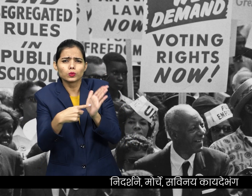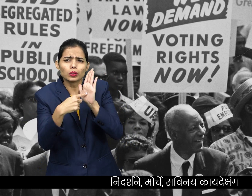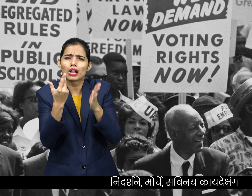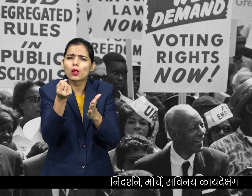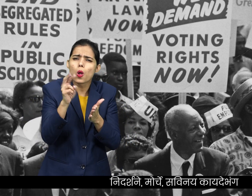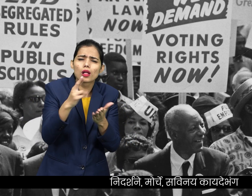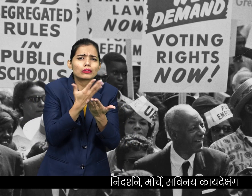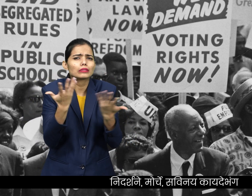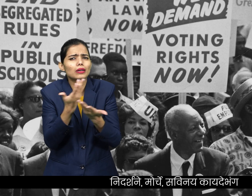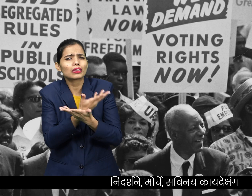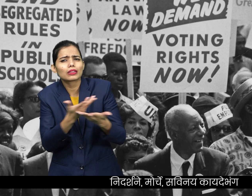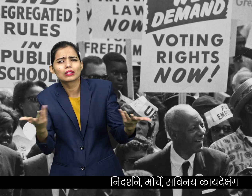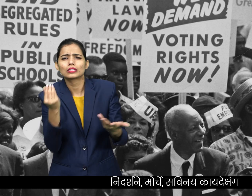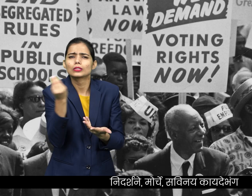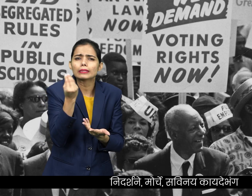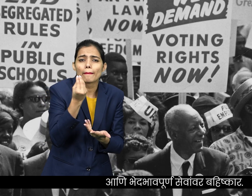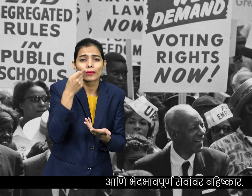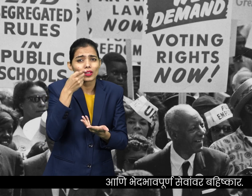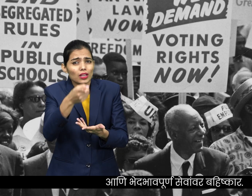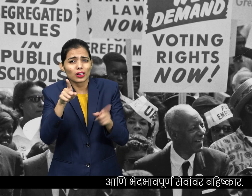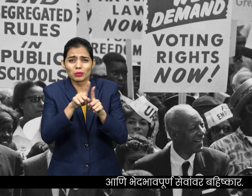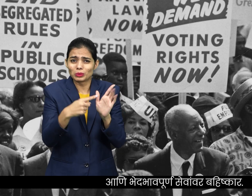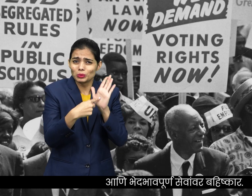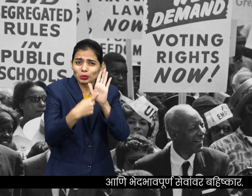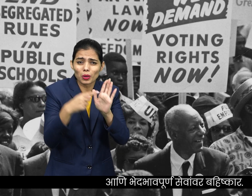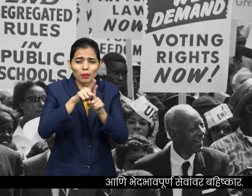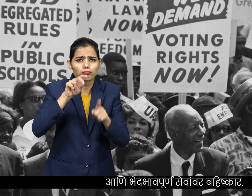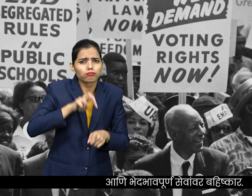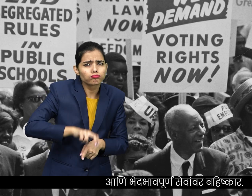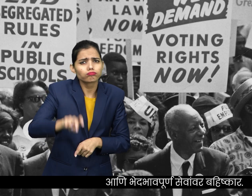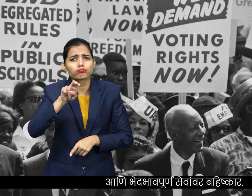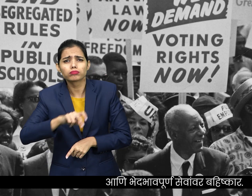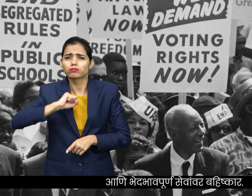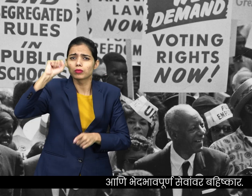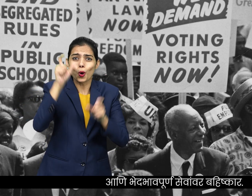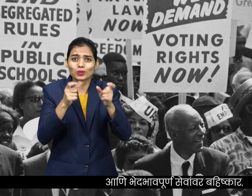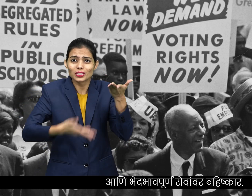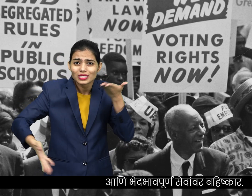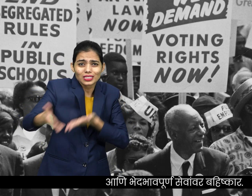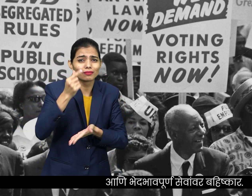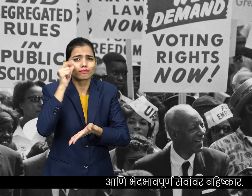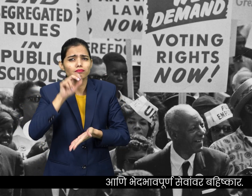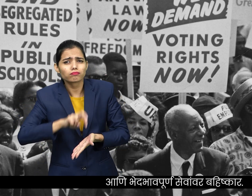निदर्शने, मोर्चे, सविनय कायदेभंग आणि भेदभावपूर्ण सेवांवर बहिष्कार.